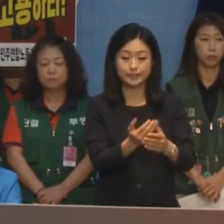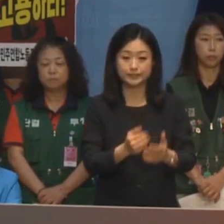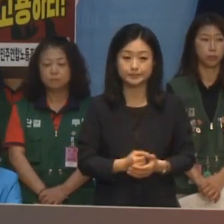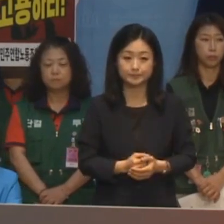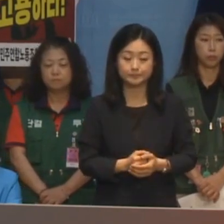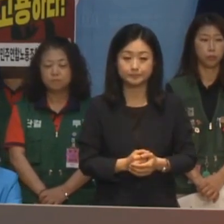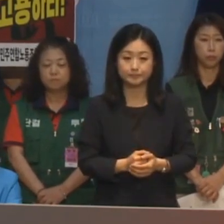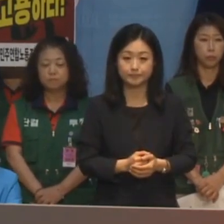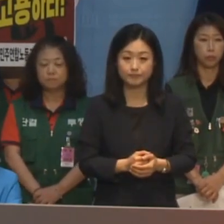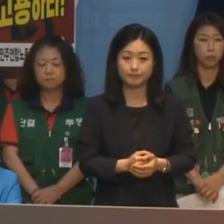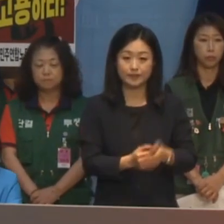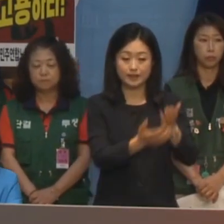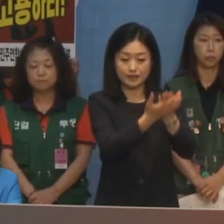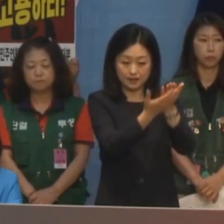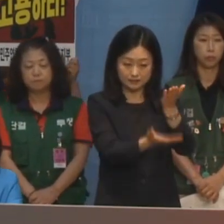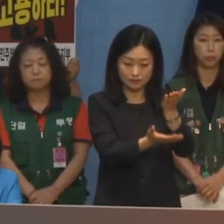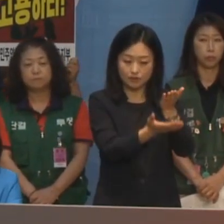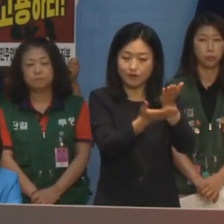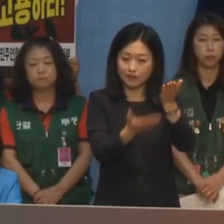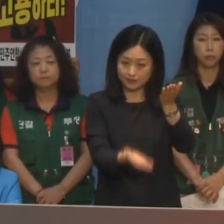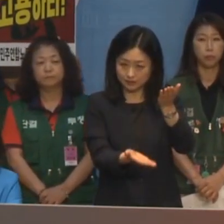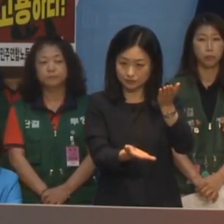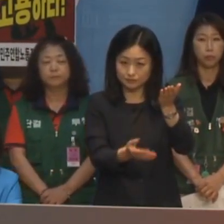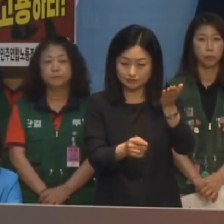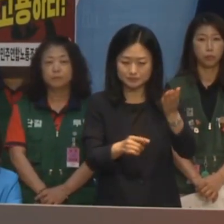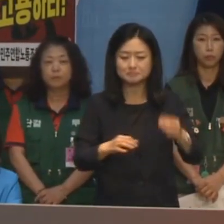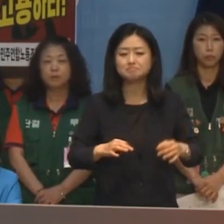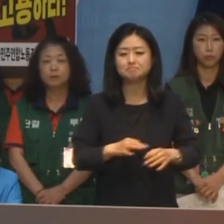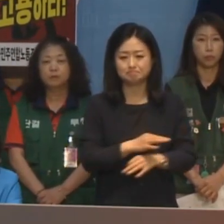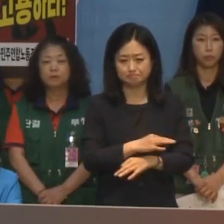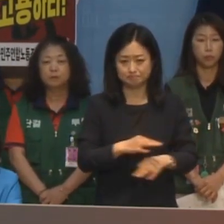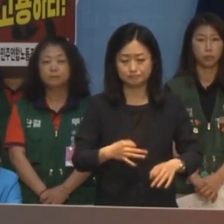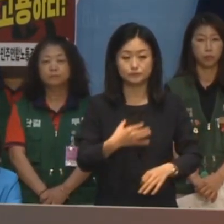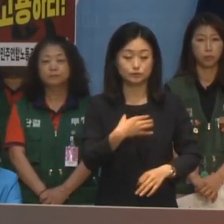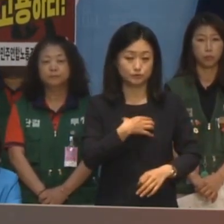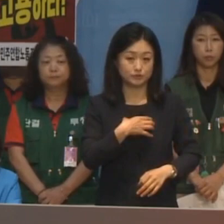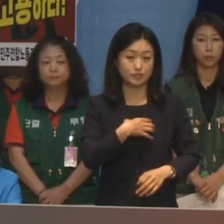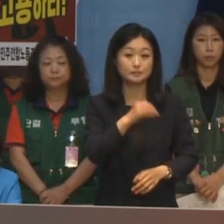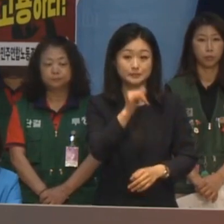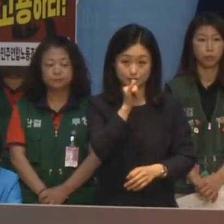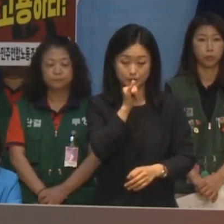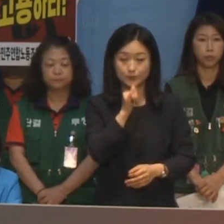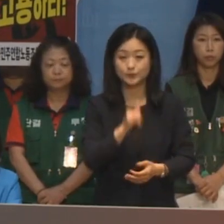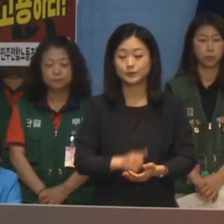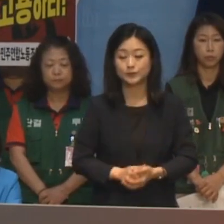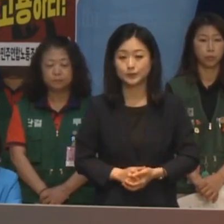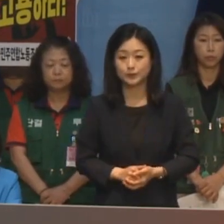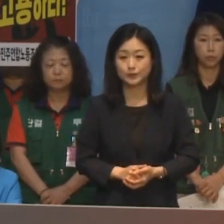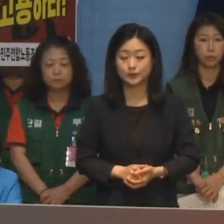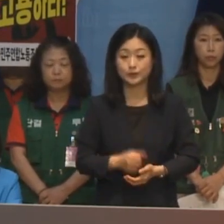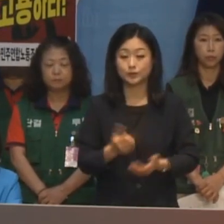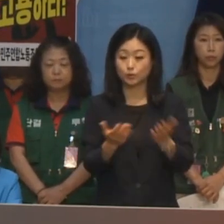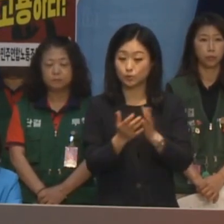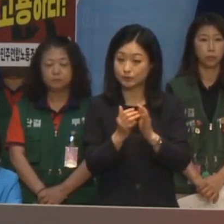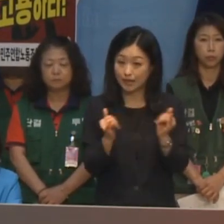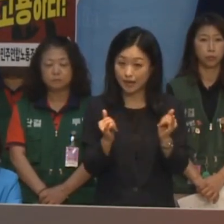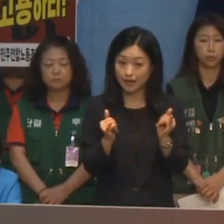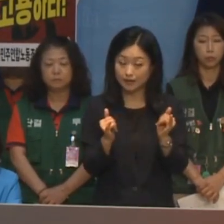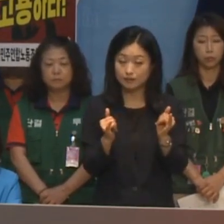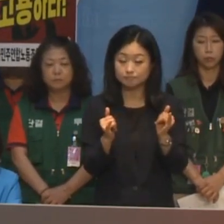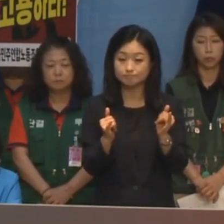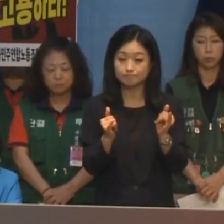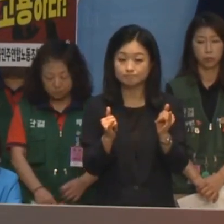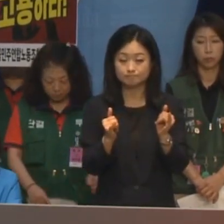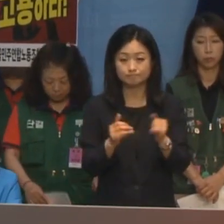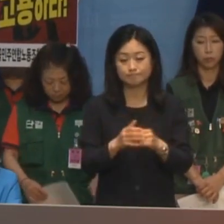하청, 재하청 구조는 비리가 발생할 수 있는 구조적 문제점을 가지고 있고 노동자에게도 제대로